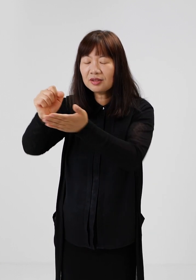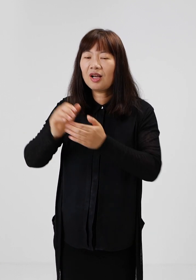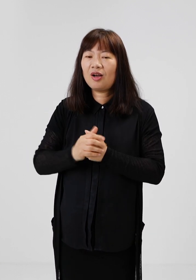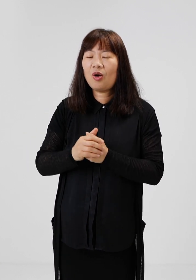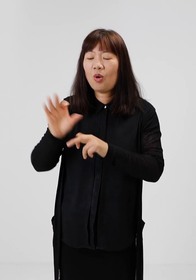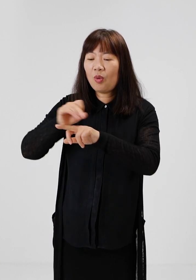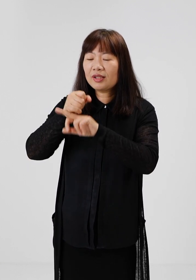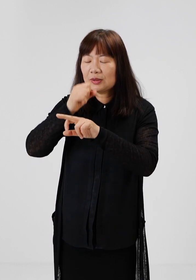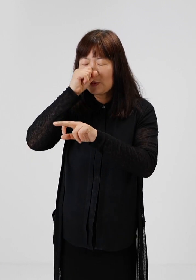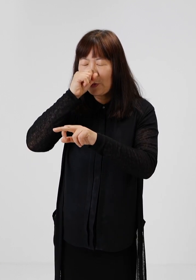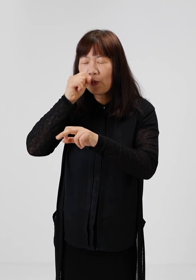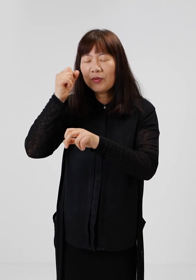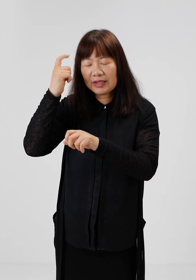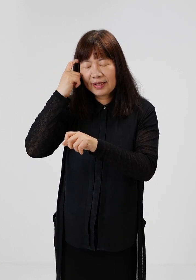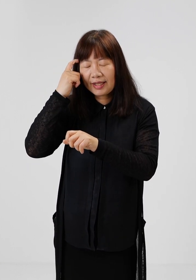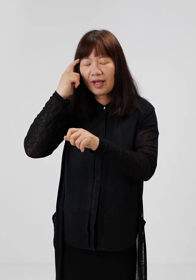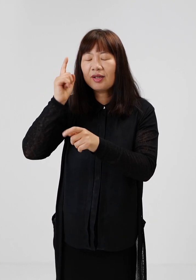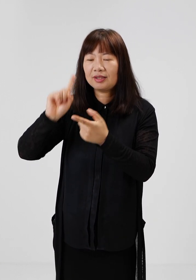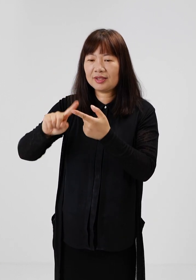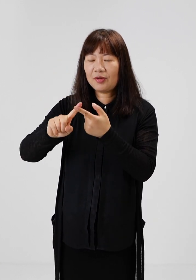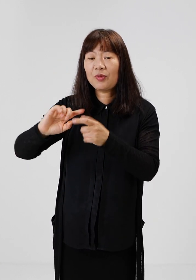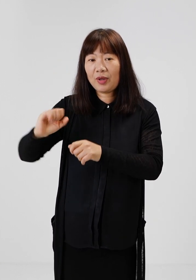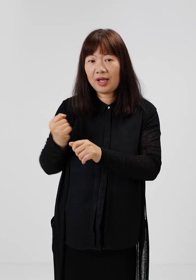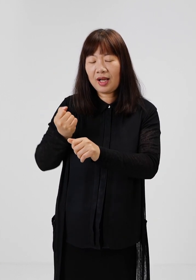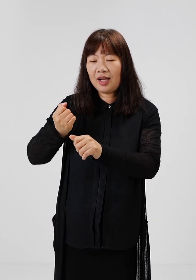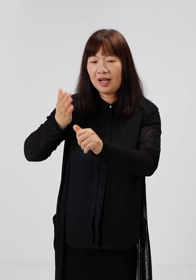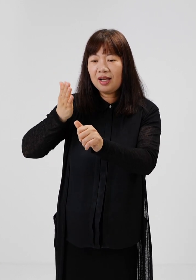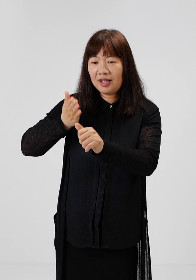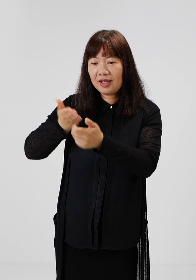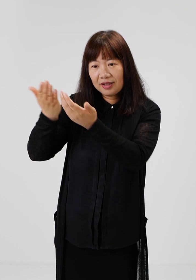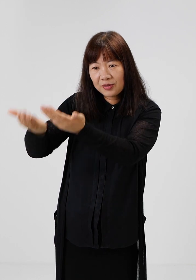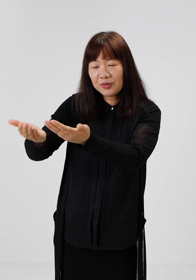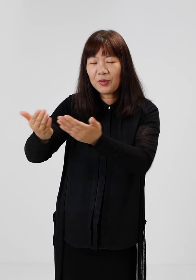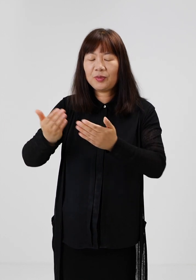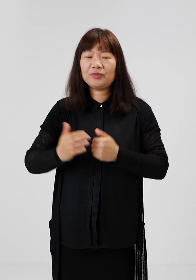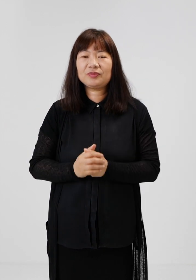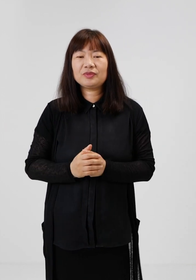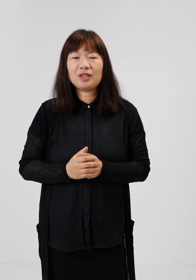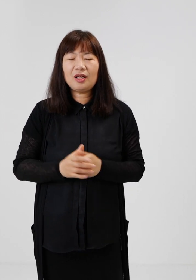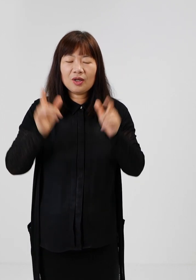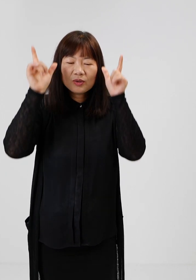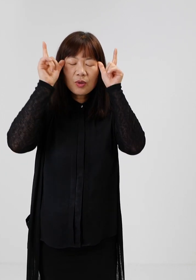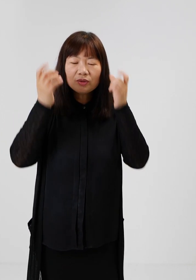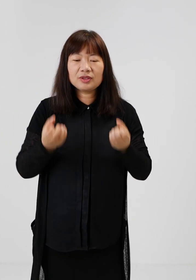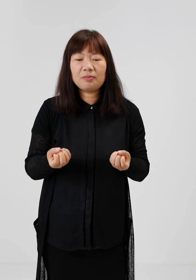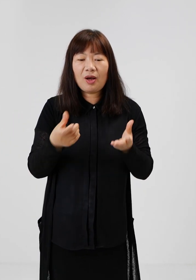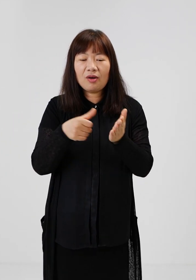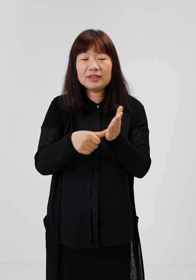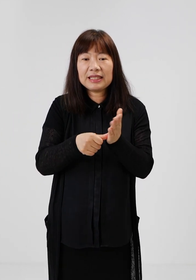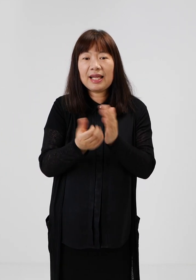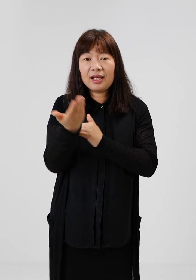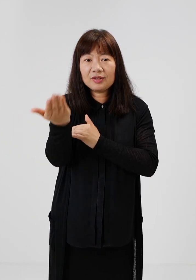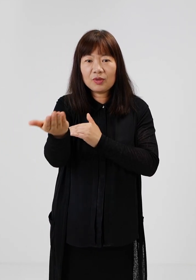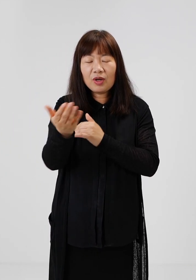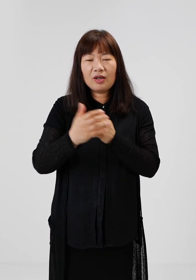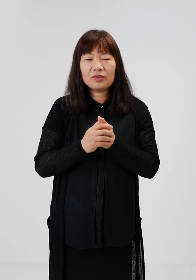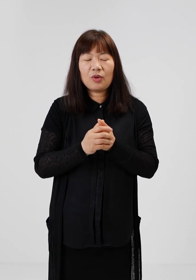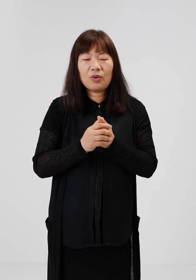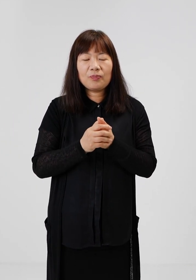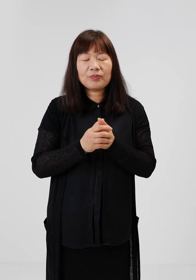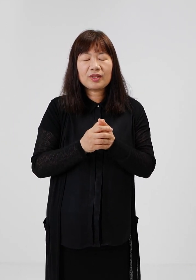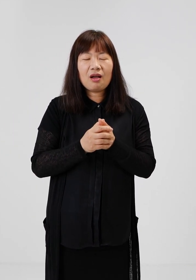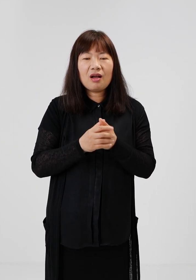좋게 여기시는 대로 행하소서. 보소서, 내가 이것들을 드리나이다. 소들은 번제물로, 곡실 떠는 기계는